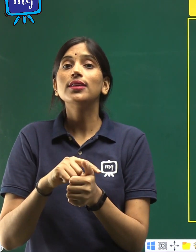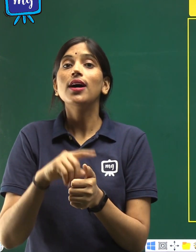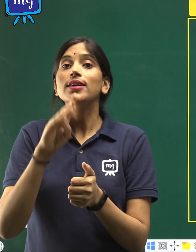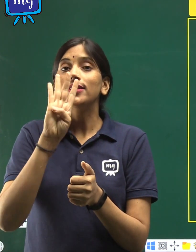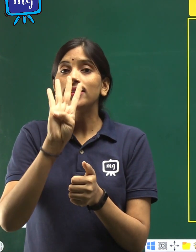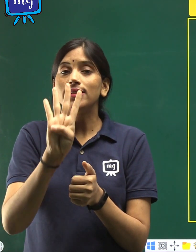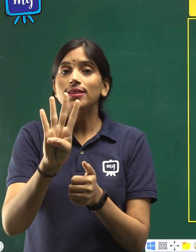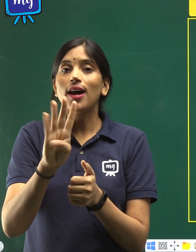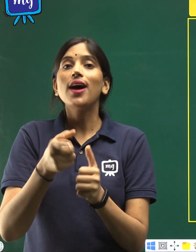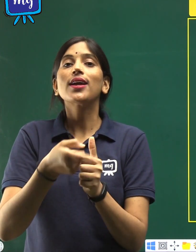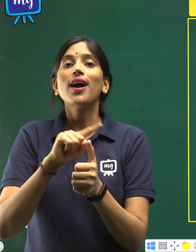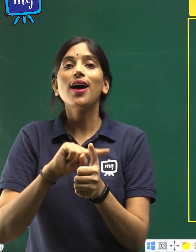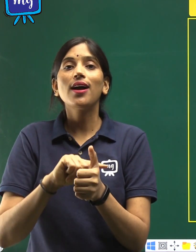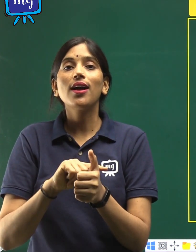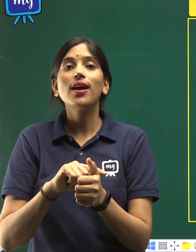4 का,